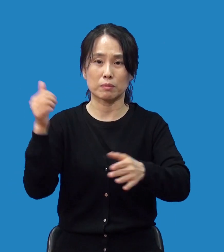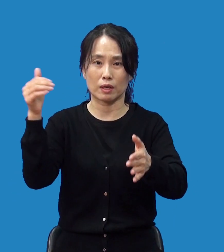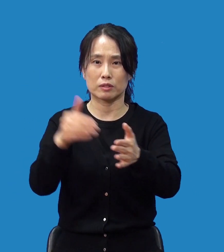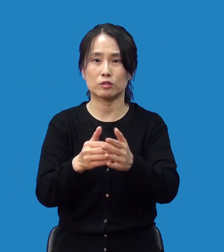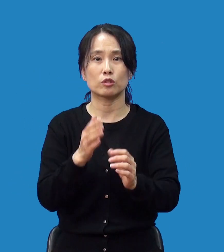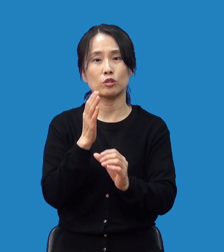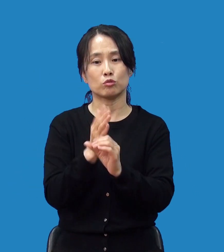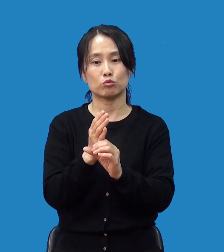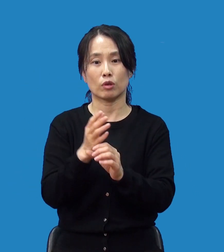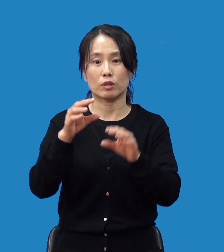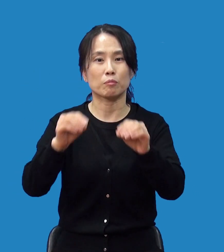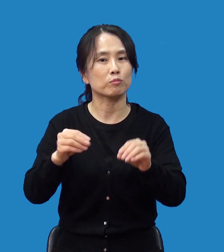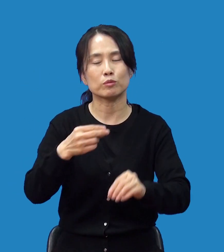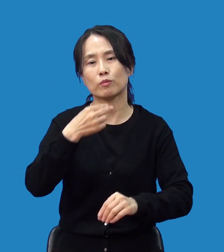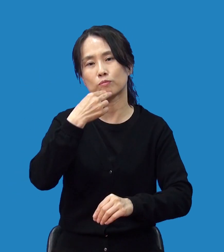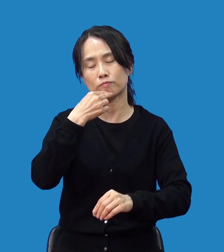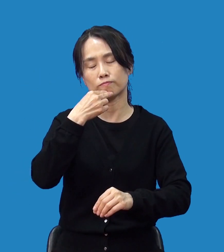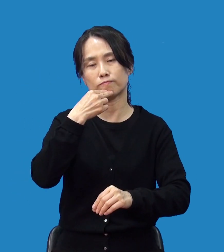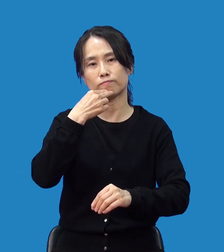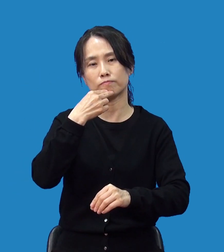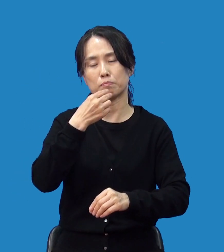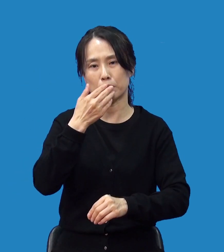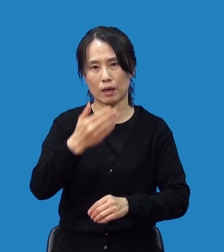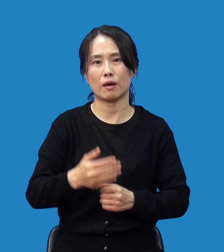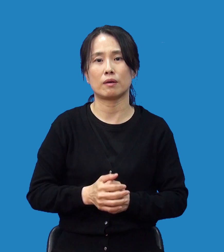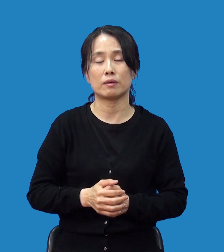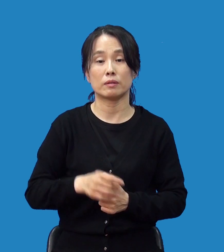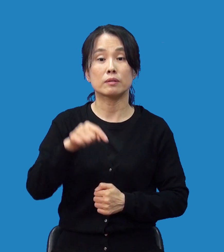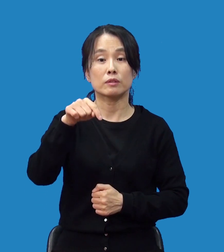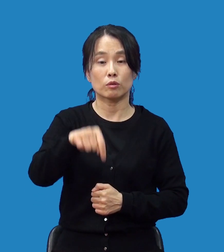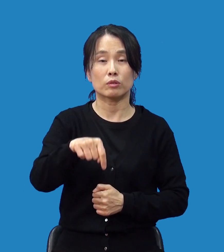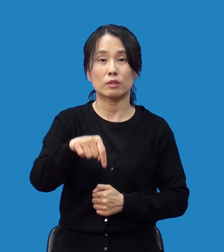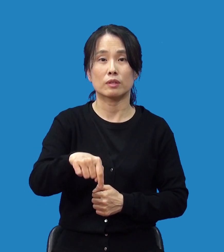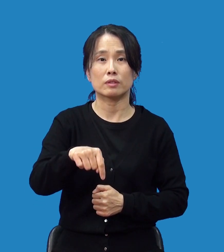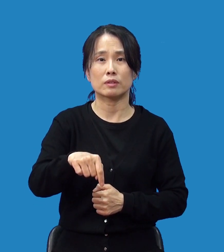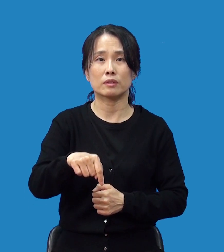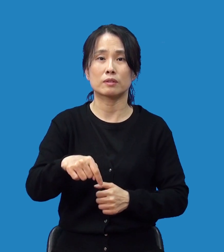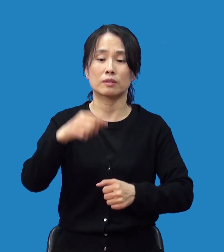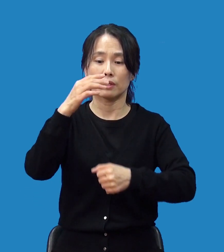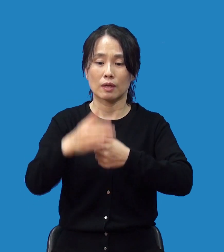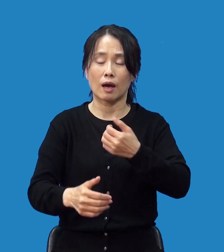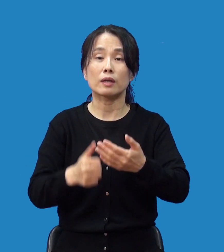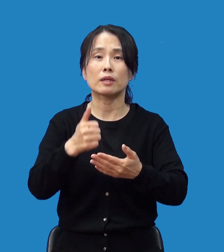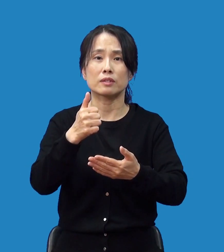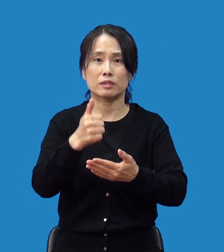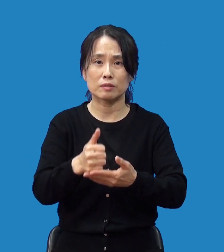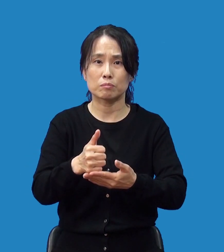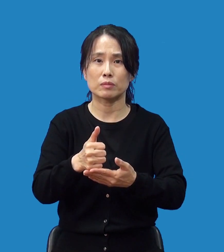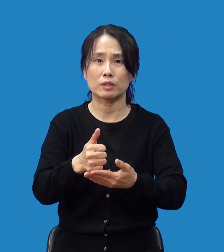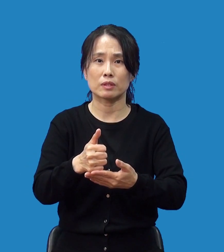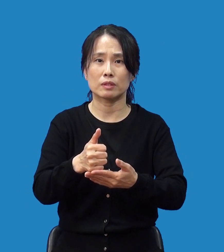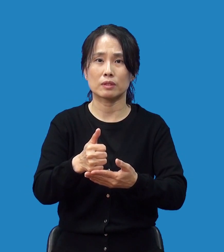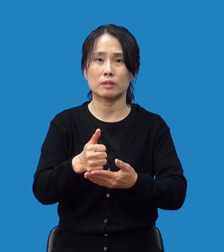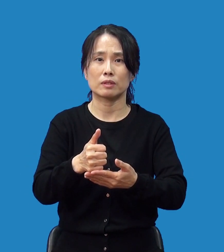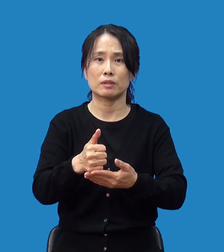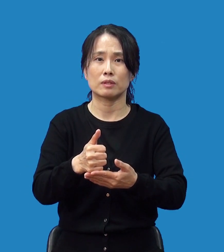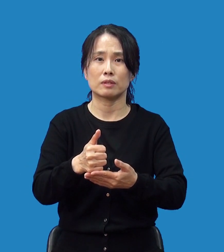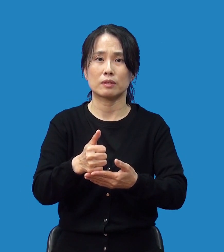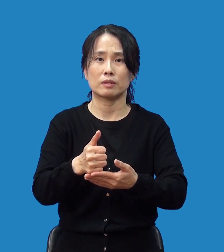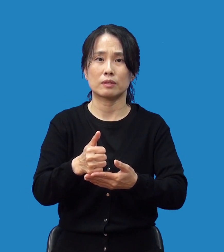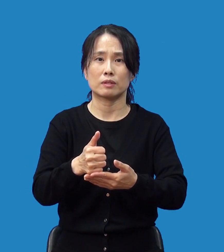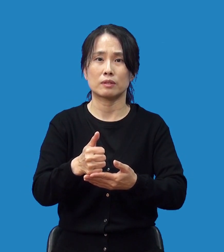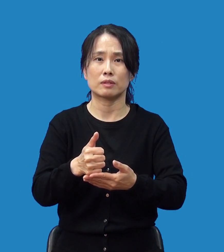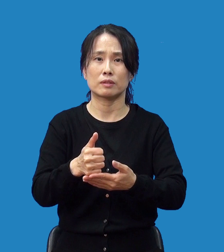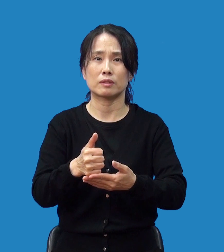중간에 둥 멈추지 않습니다. 근데 여기에는요, 하나님 부재의 상황과는